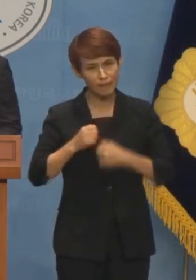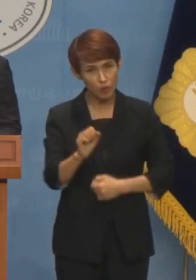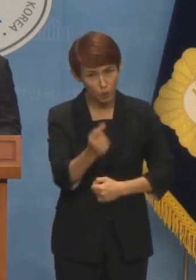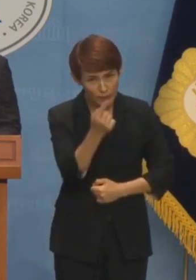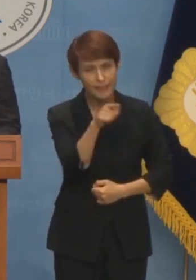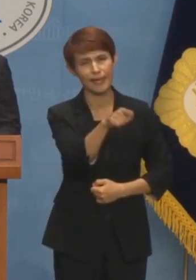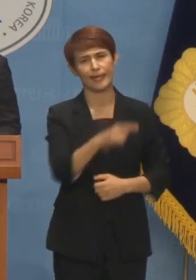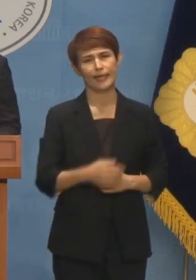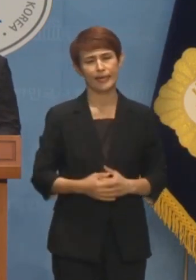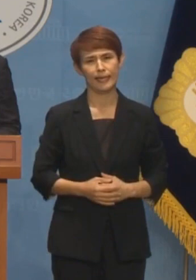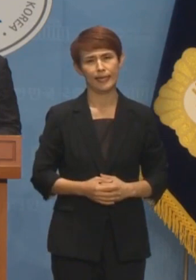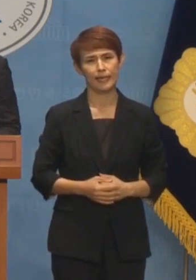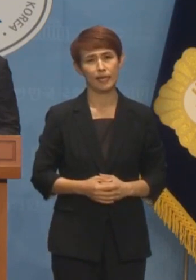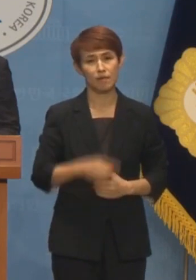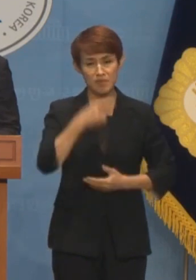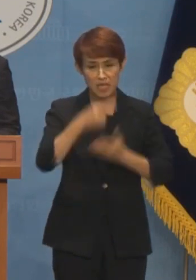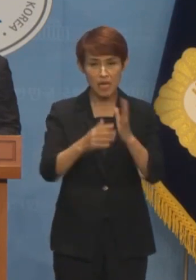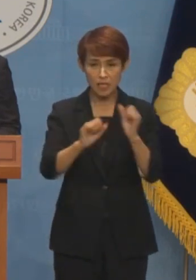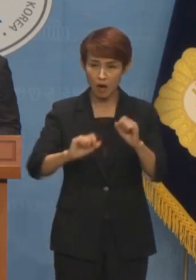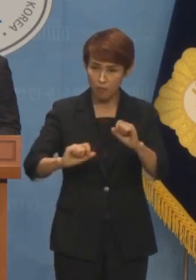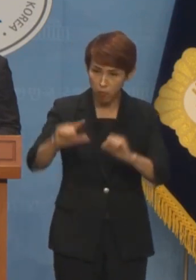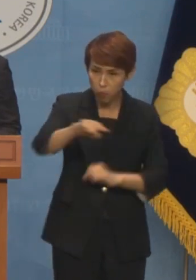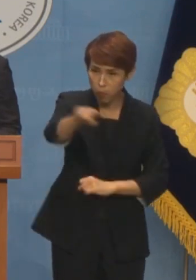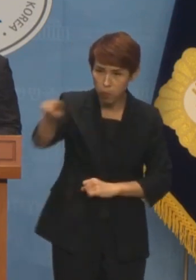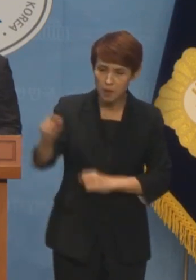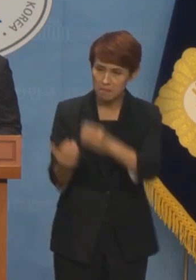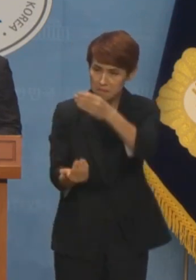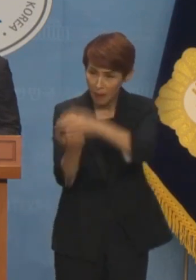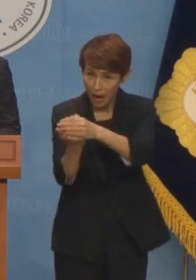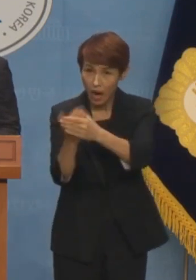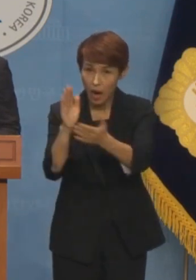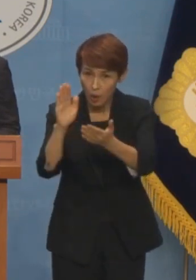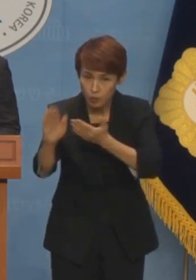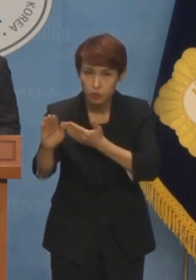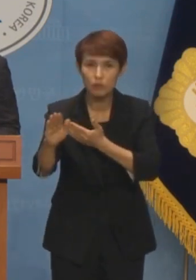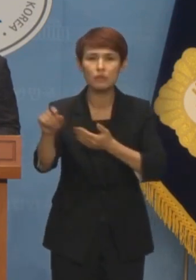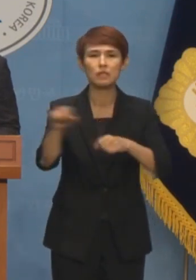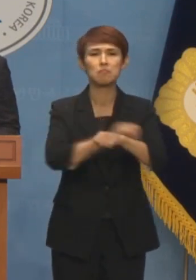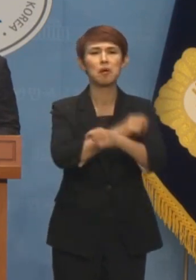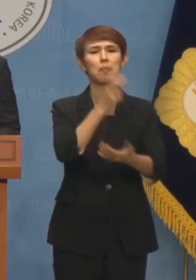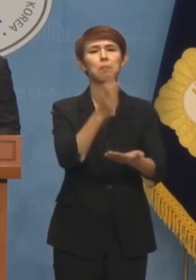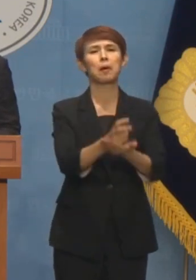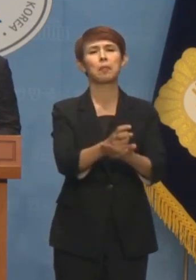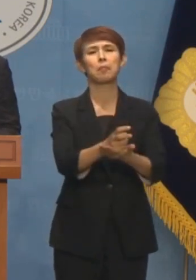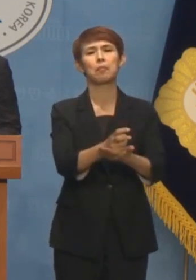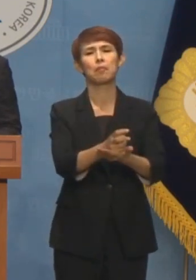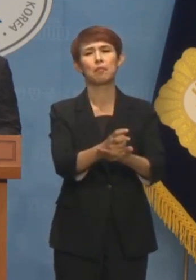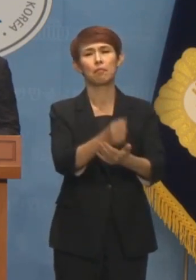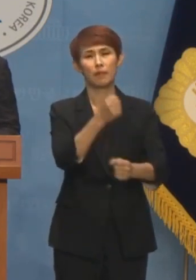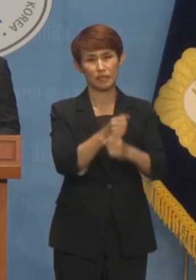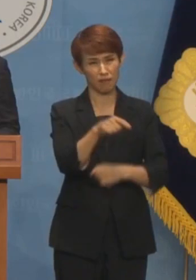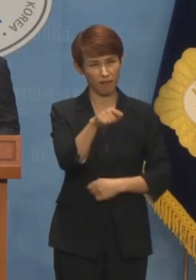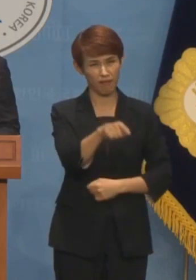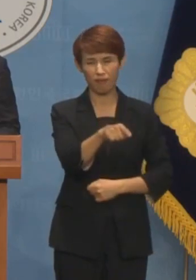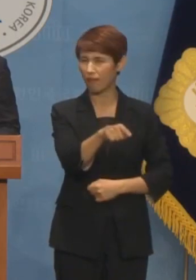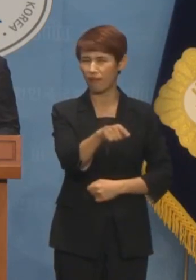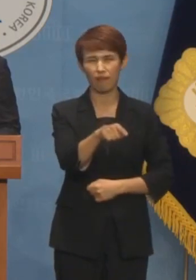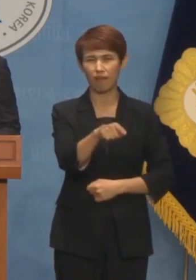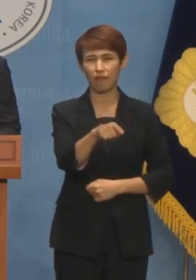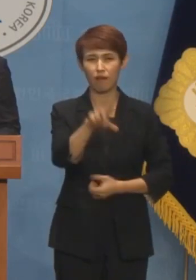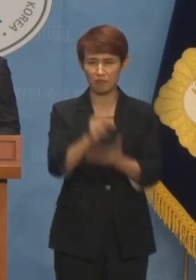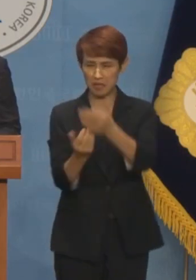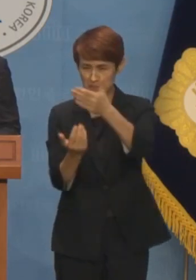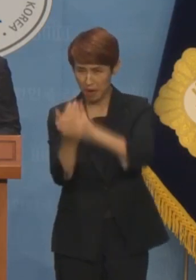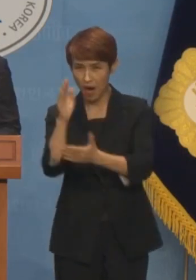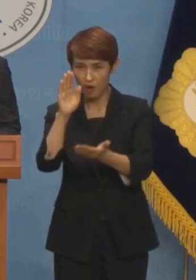때문이야. 피해자가 다수 발생하고 나서 뒤늦게 특별법을 앞세운 대처는 소잃고